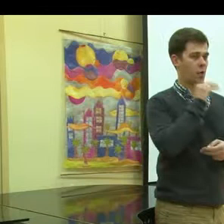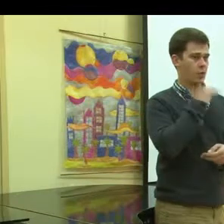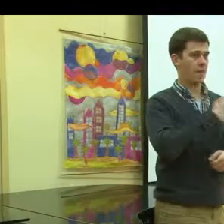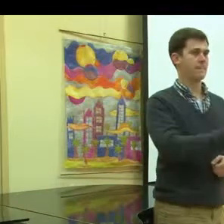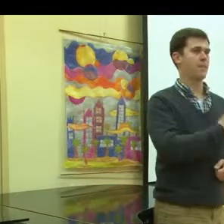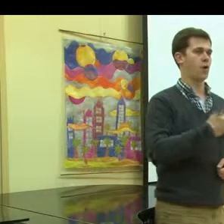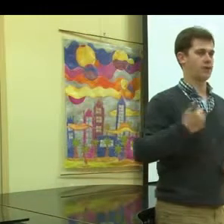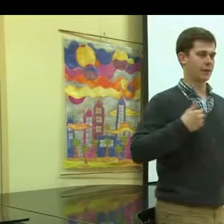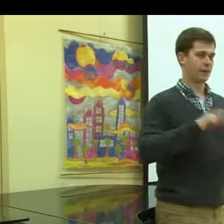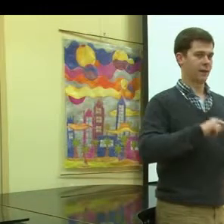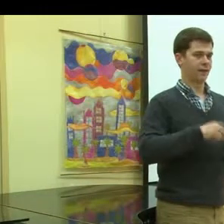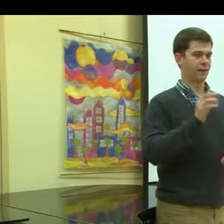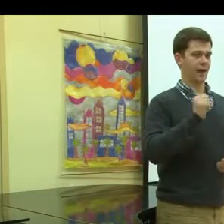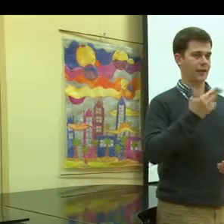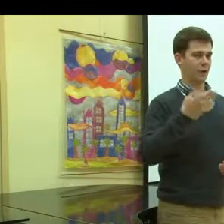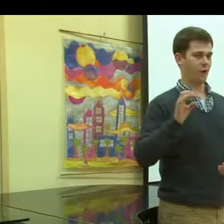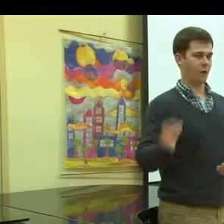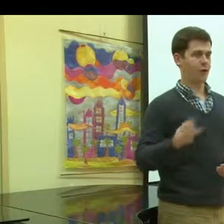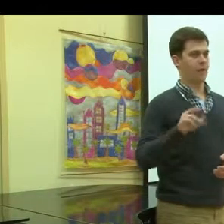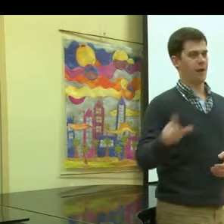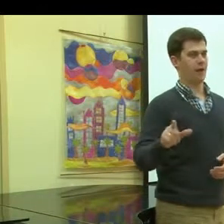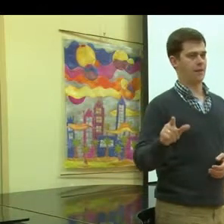kontakt@polskietango.pl. I jeszcze raz telefon.